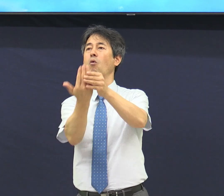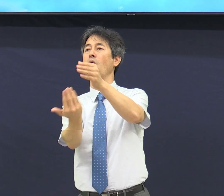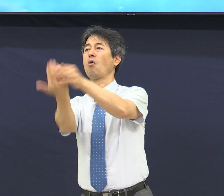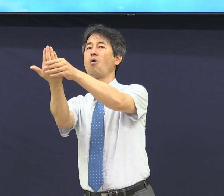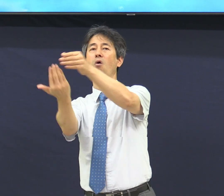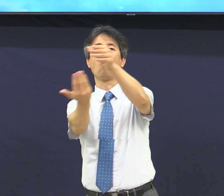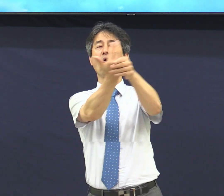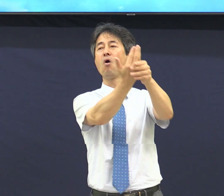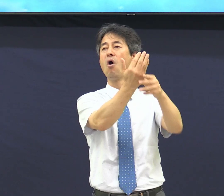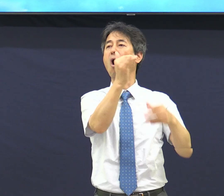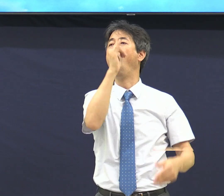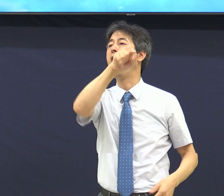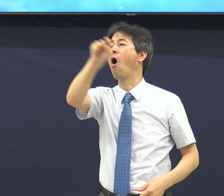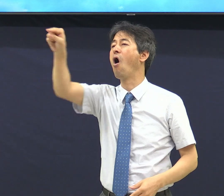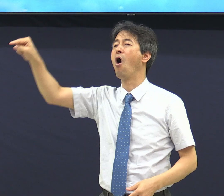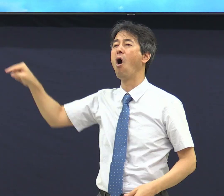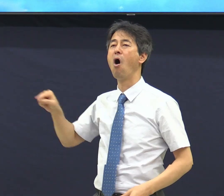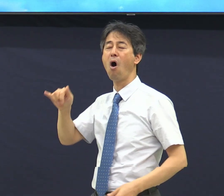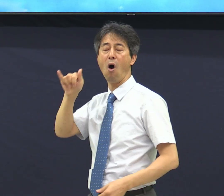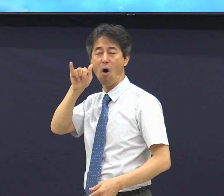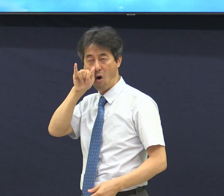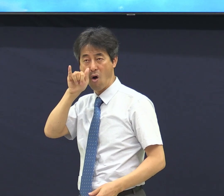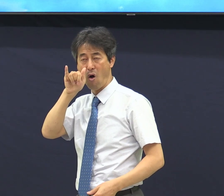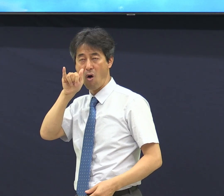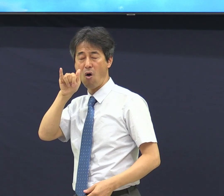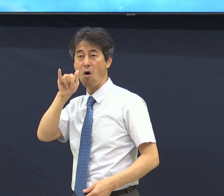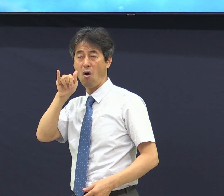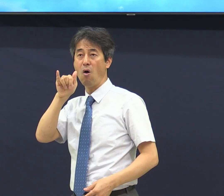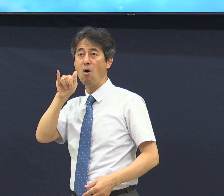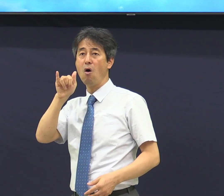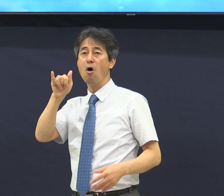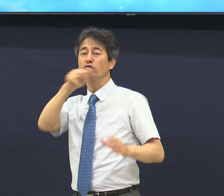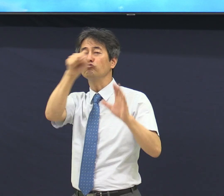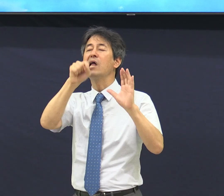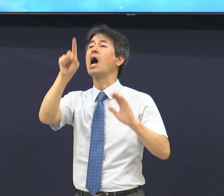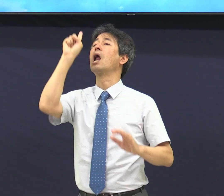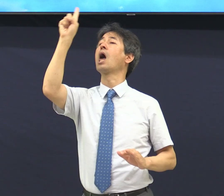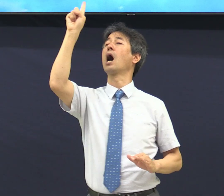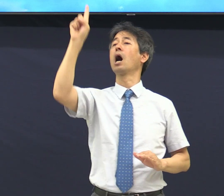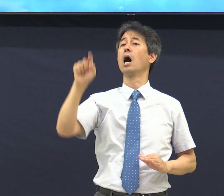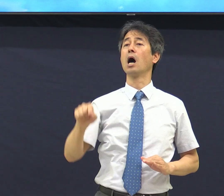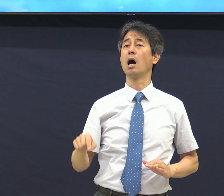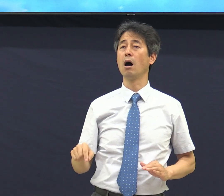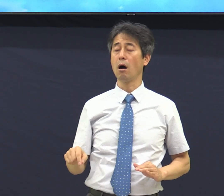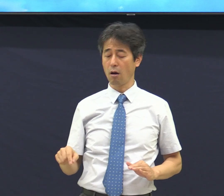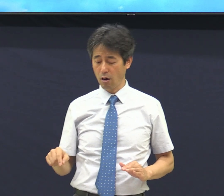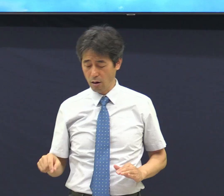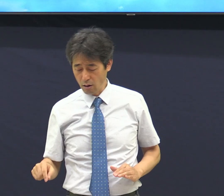일들이 일어나고 있었던 것을 우리는 역사를 통해서 볼 수 있습니다. 그 중에 하나,